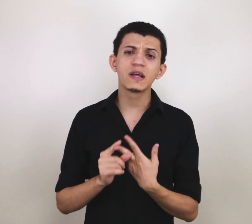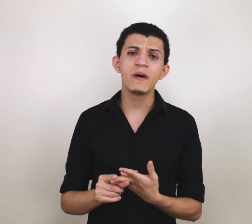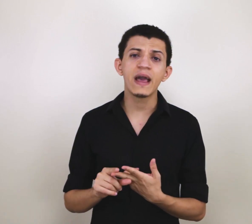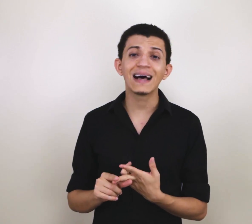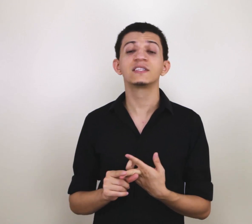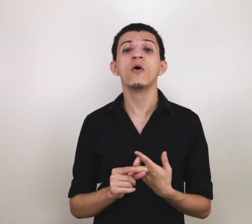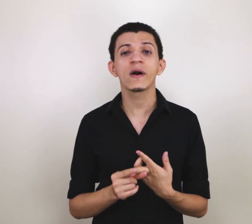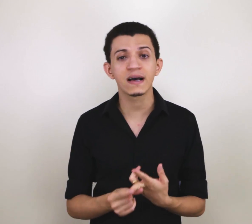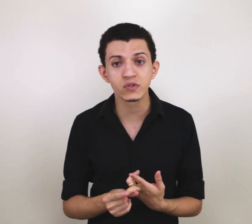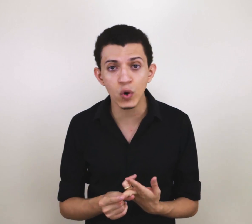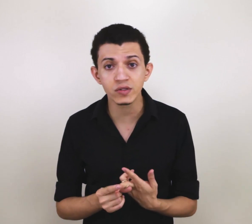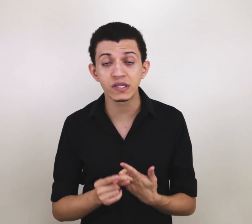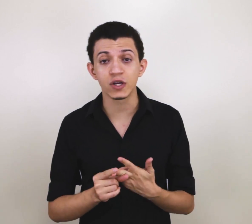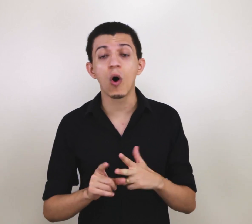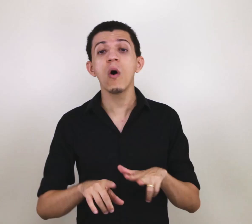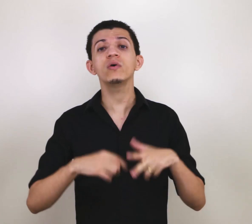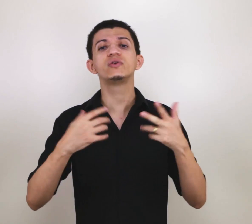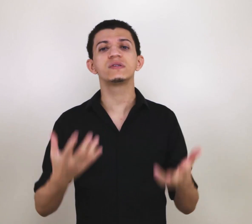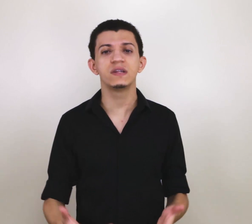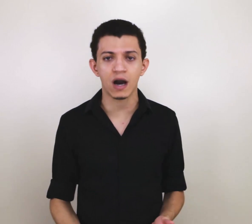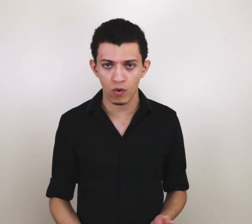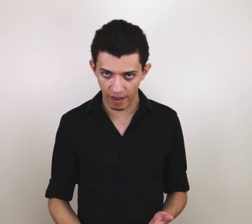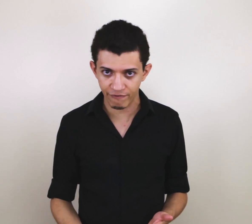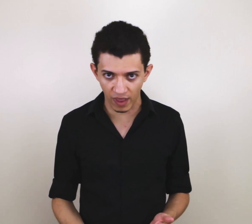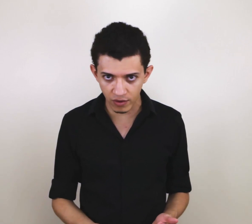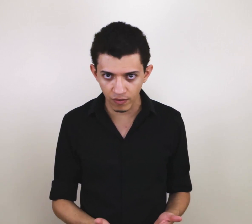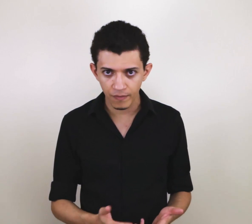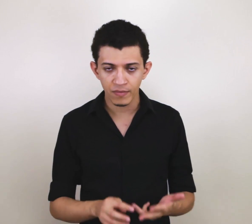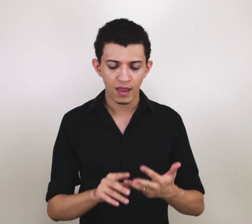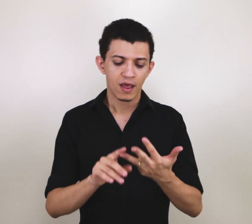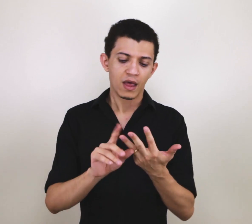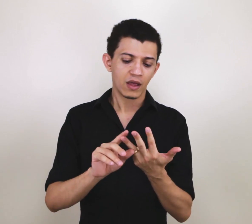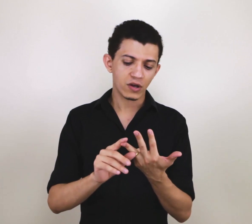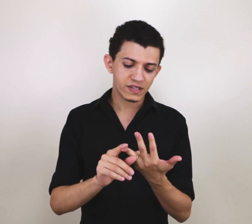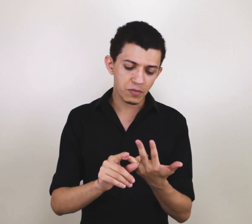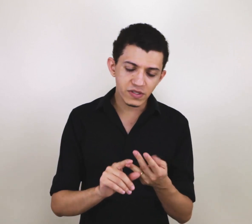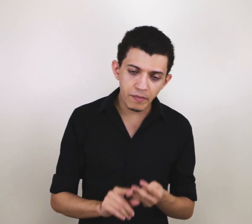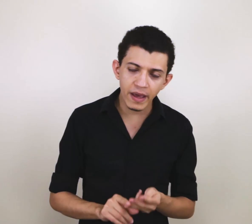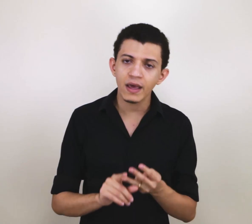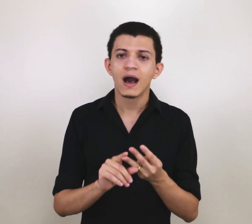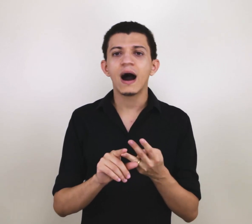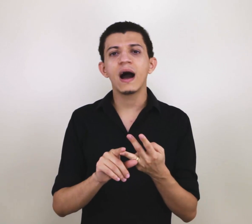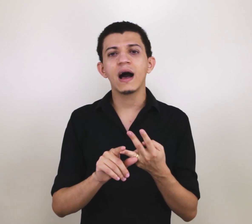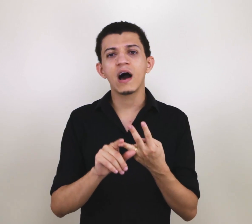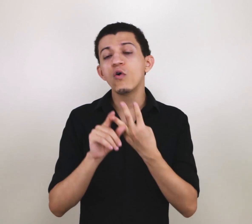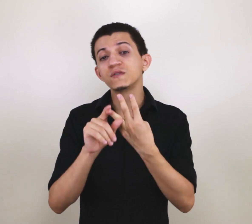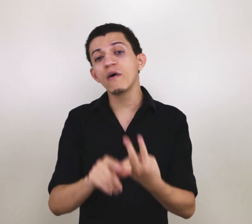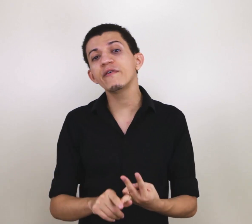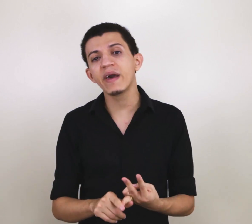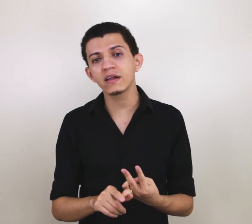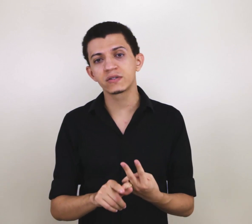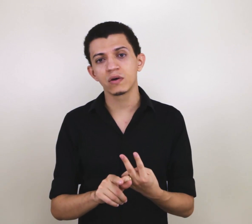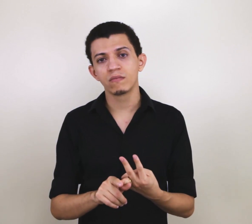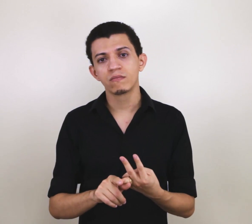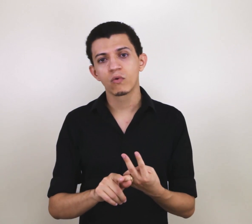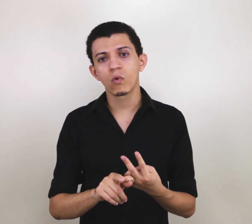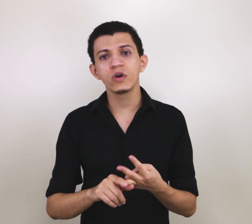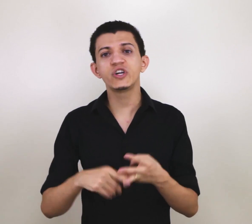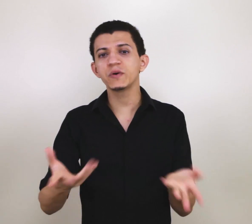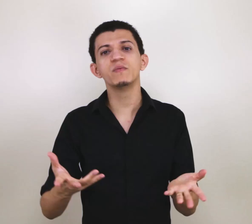também as locações, ou seja, onde o sinal é feito. Nós temos também os movimentos. Que tipo de